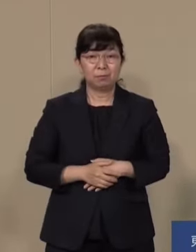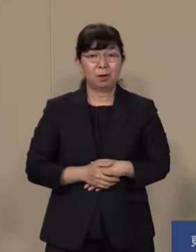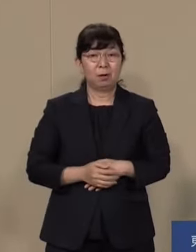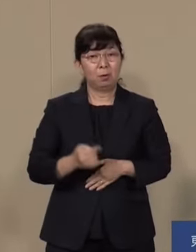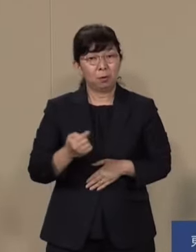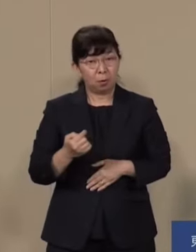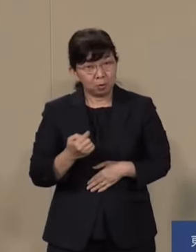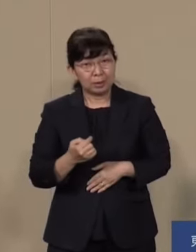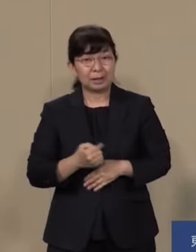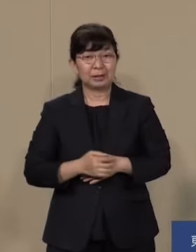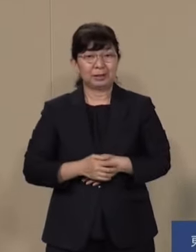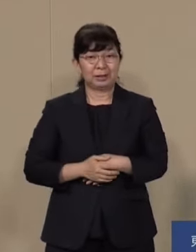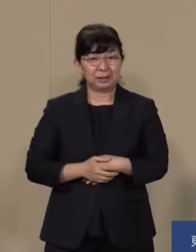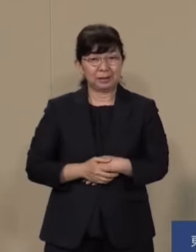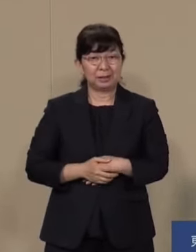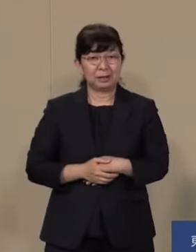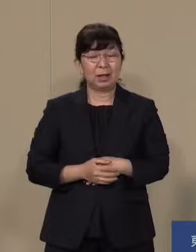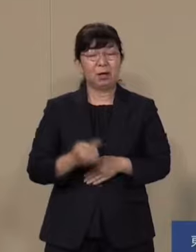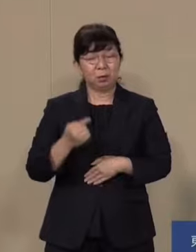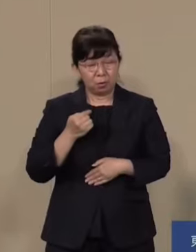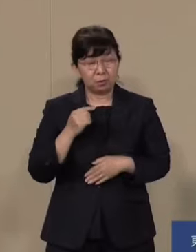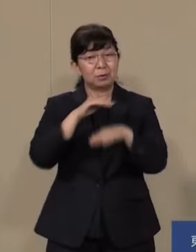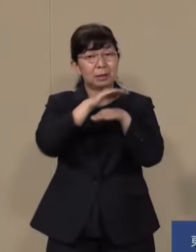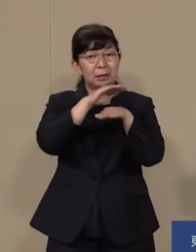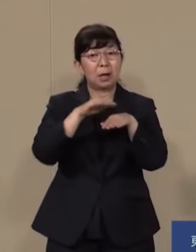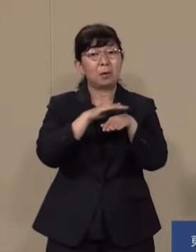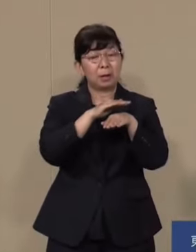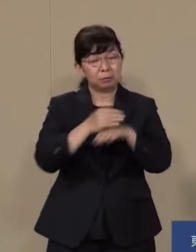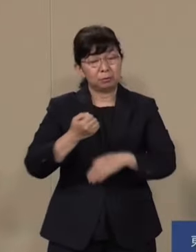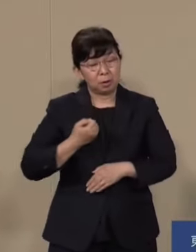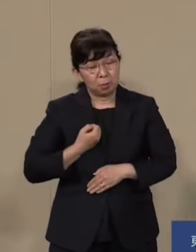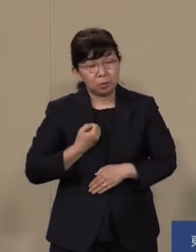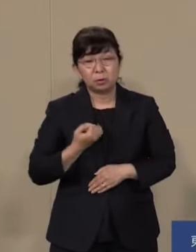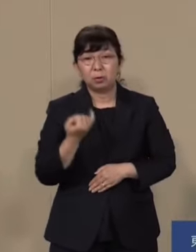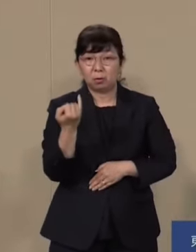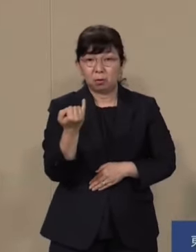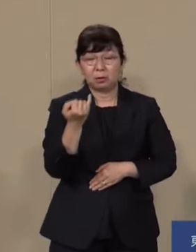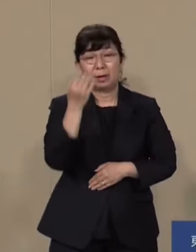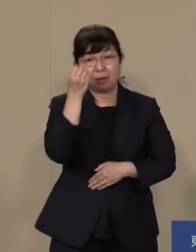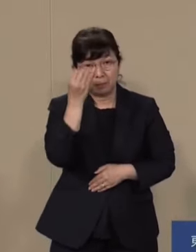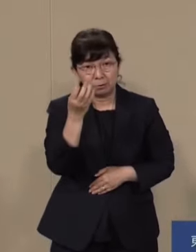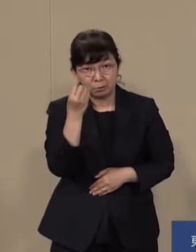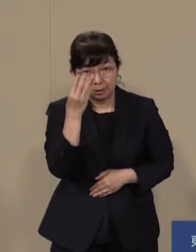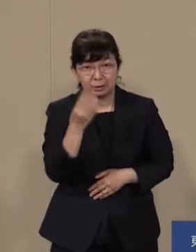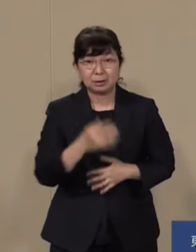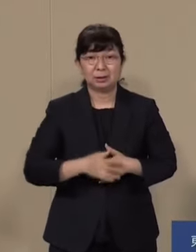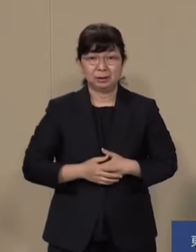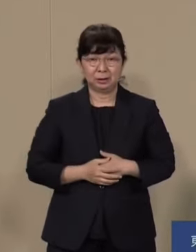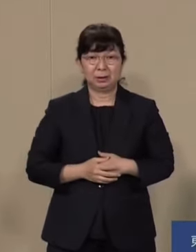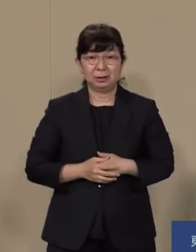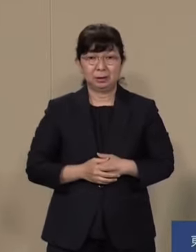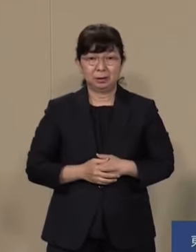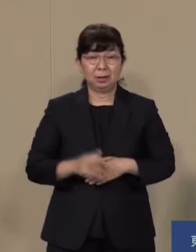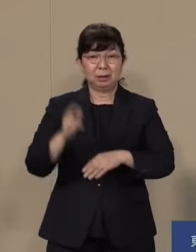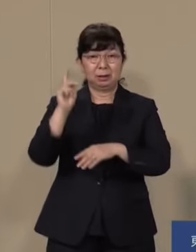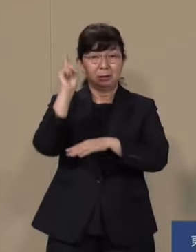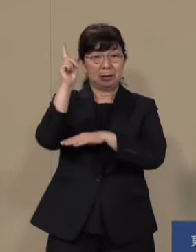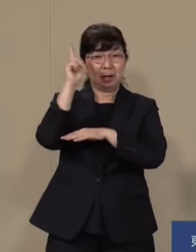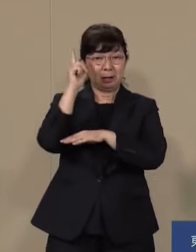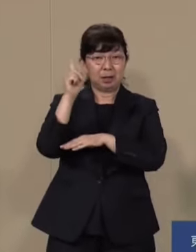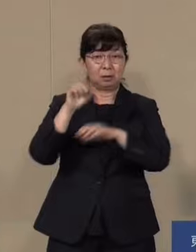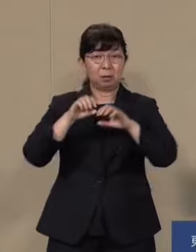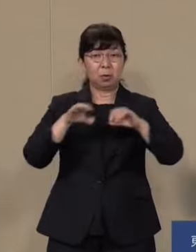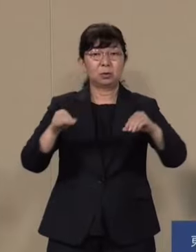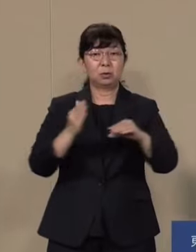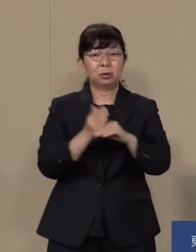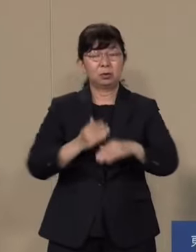こんなにこんなに可愛くておもしれえ女なかなかいないよ政権放送の収録中に